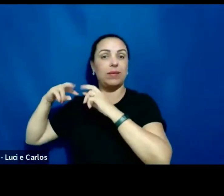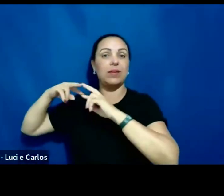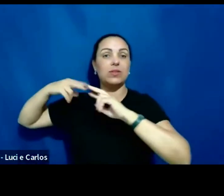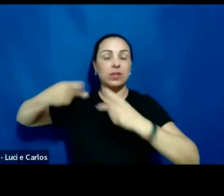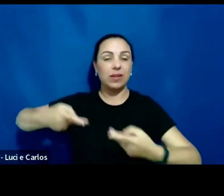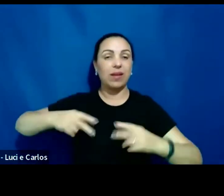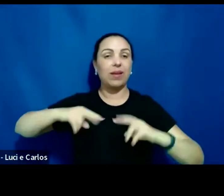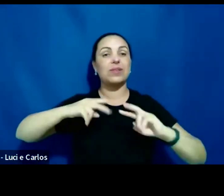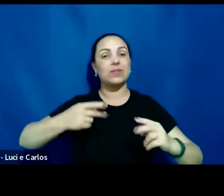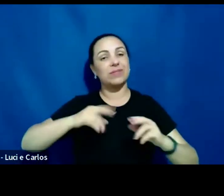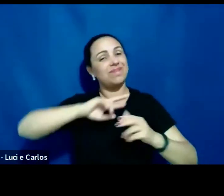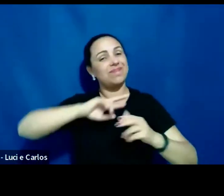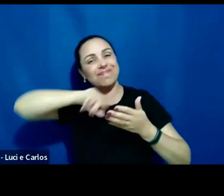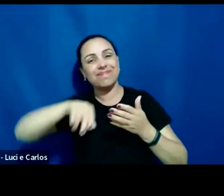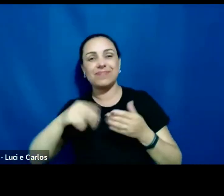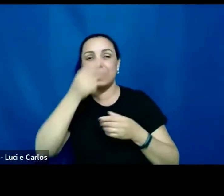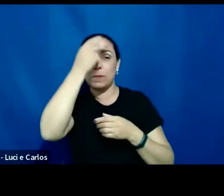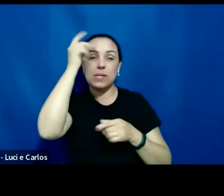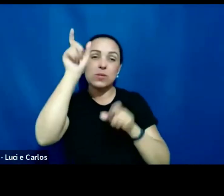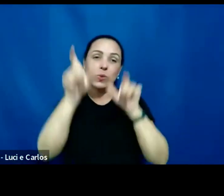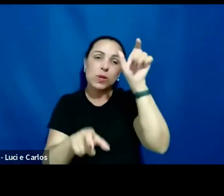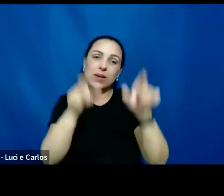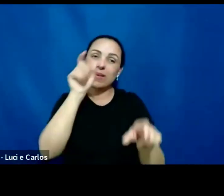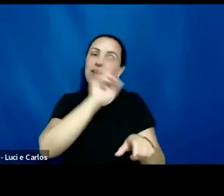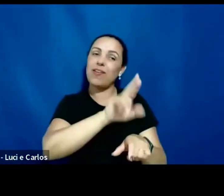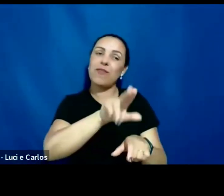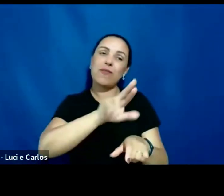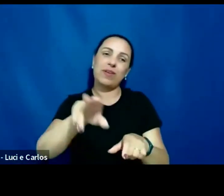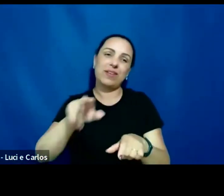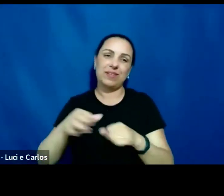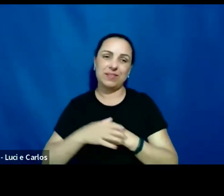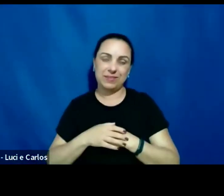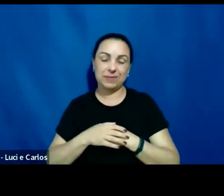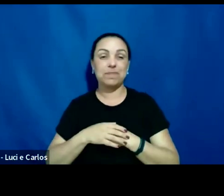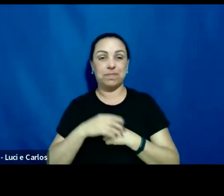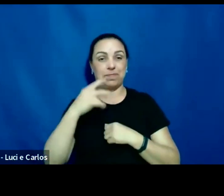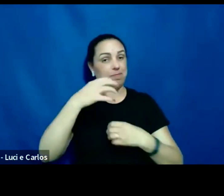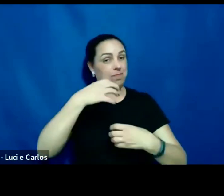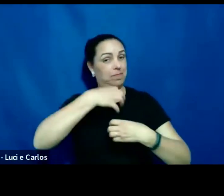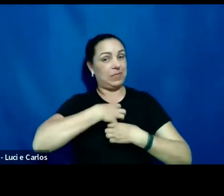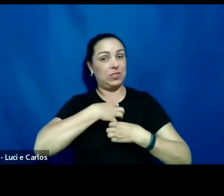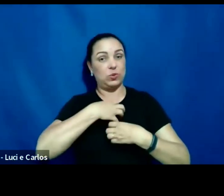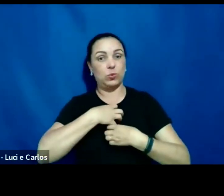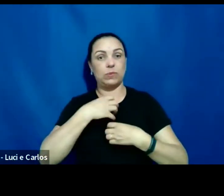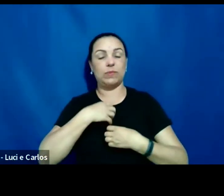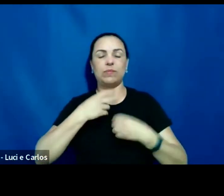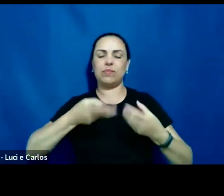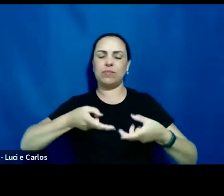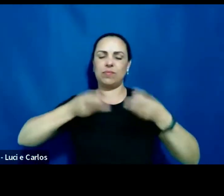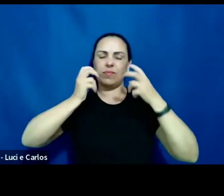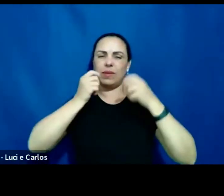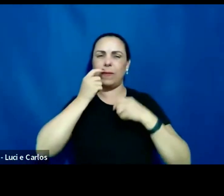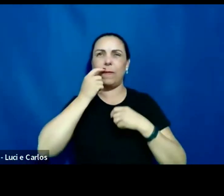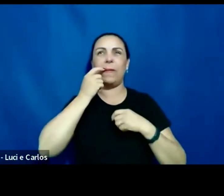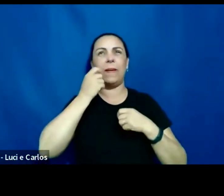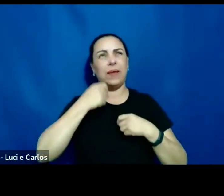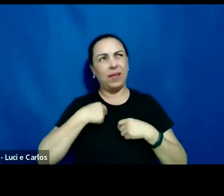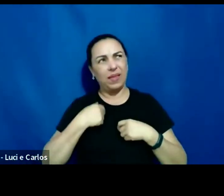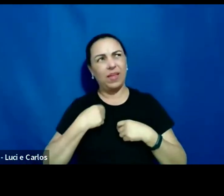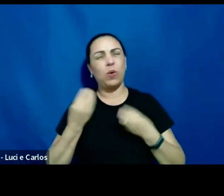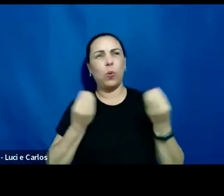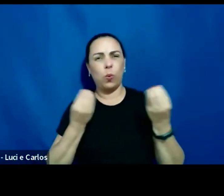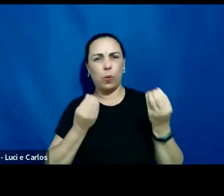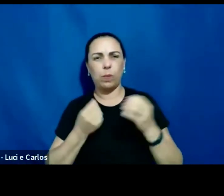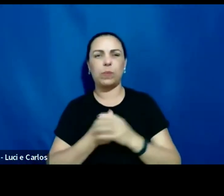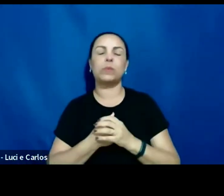Então, ninguém é igual a ninguém. Mesmo se você pegar os gêmeos siameses,